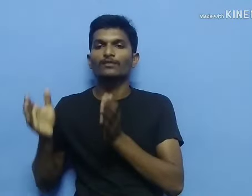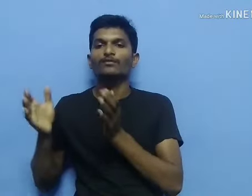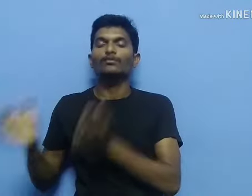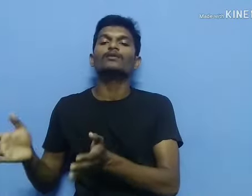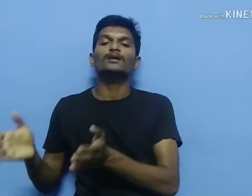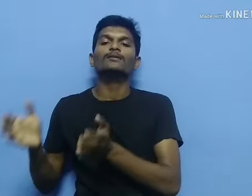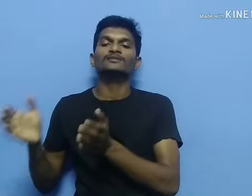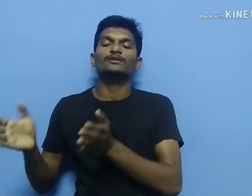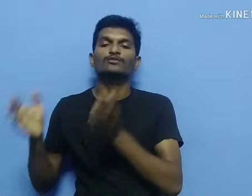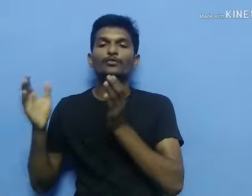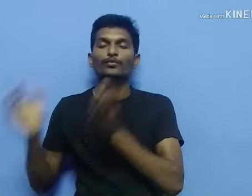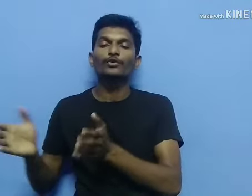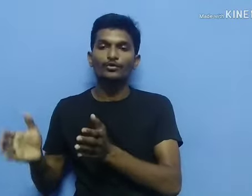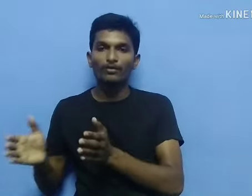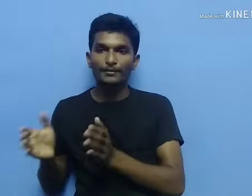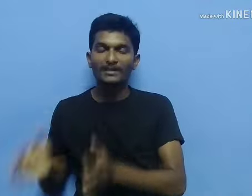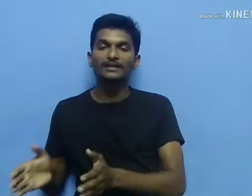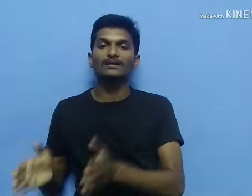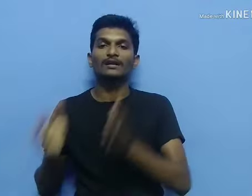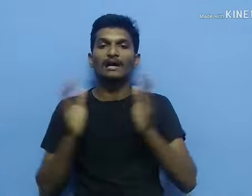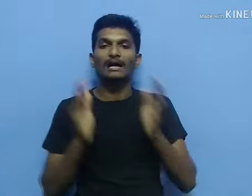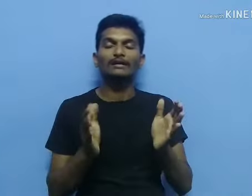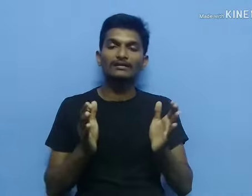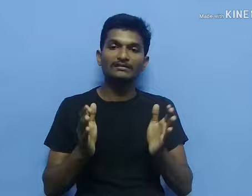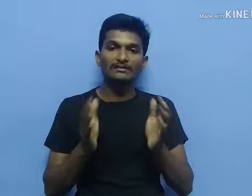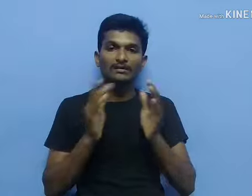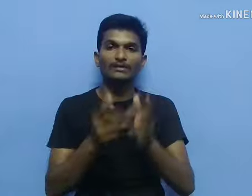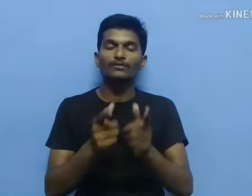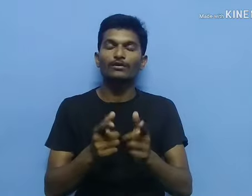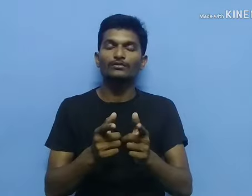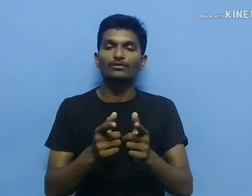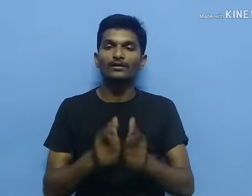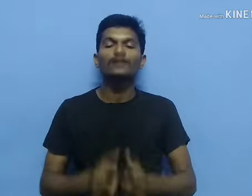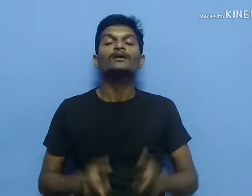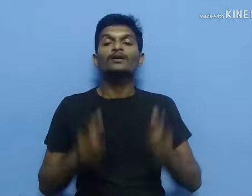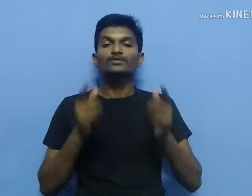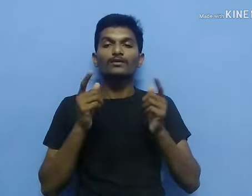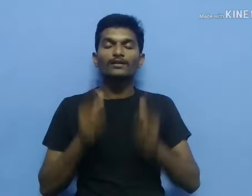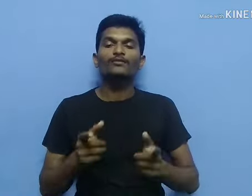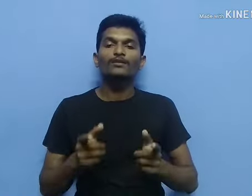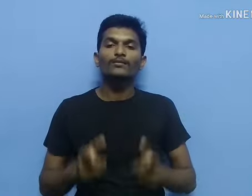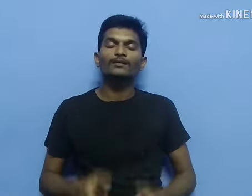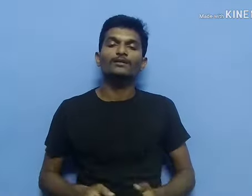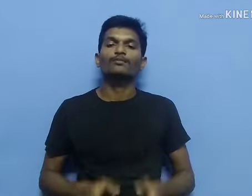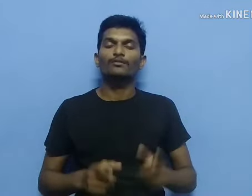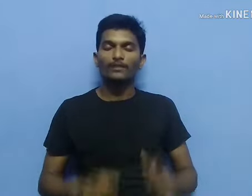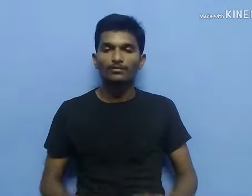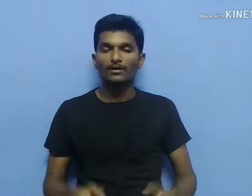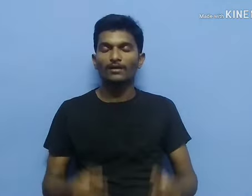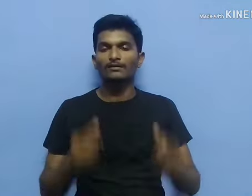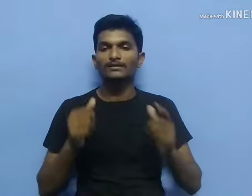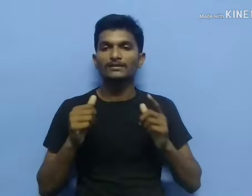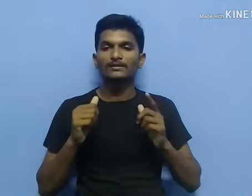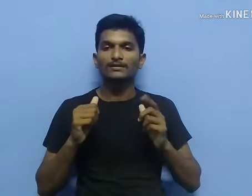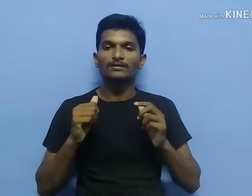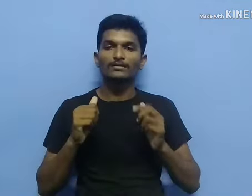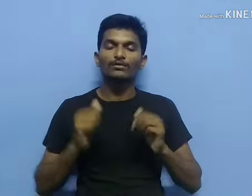அதாவது குண்டாக இருக்க பசங்களை வந்து பிடிக்கும் அப்படிங்கிறதுக்கான 6 ரீசன் தான் இந்த வீடியோவில் சொல்லியிருக்கேன். ஸோ இந்த வீடியோ பார்த்ததுக்கு அப்புறமேட்டும் நான் வந்து குண்டா